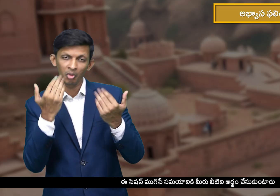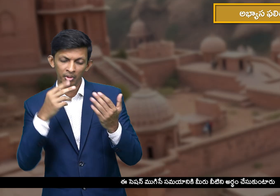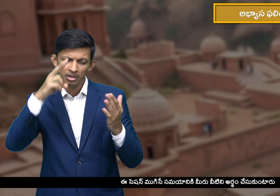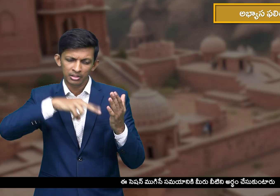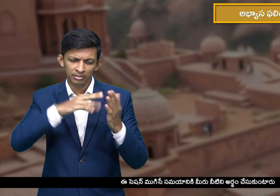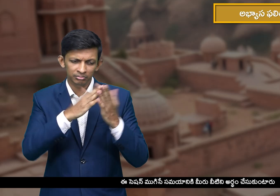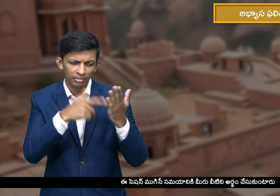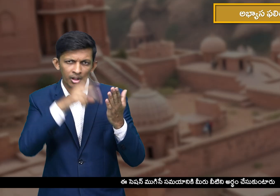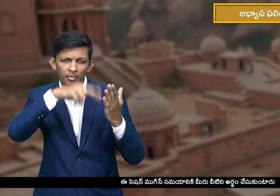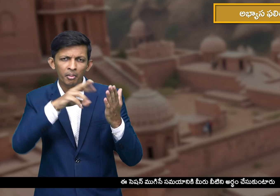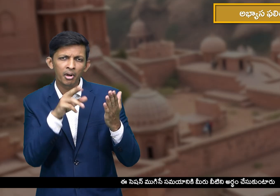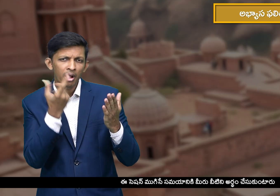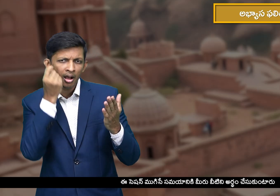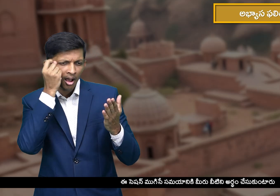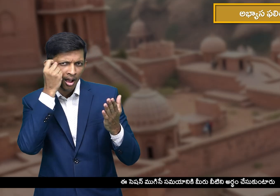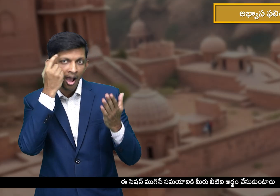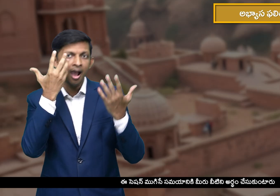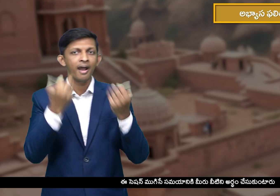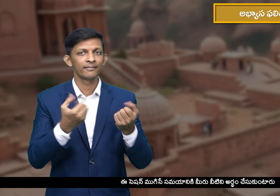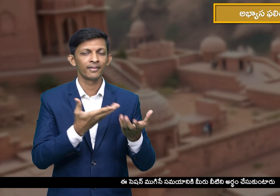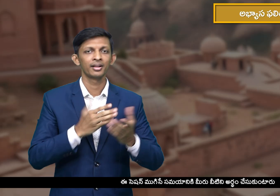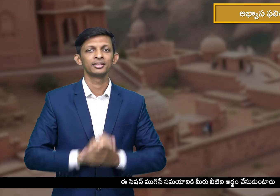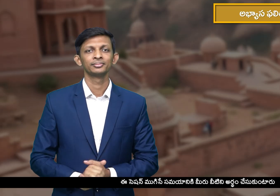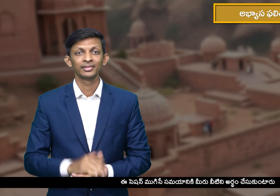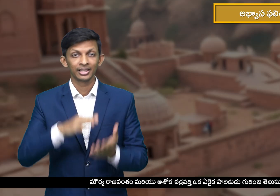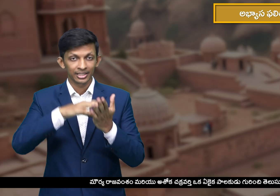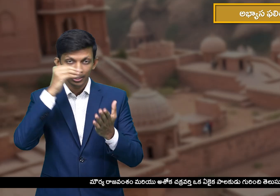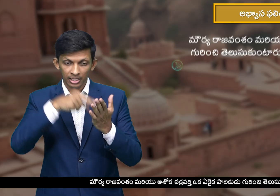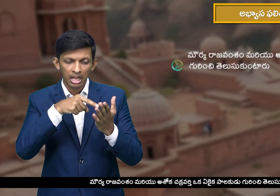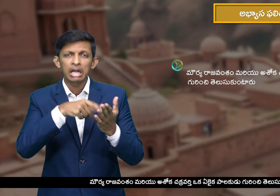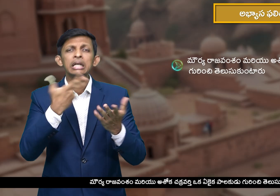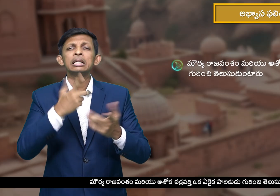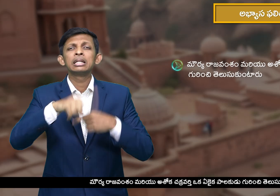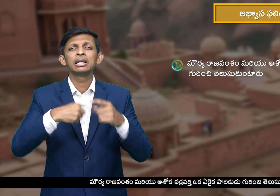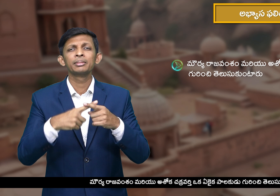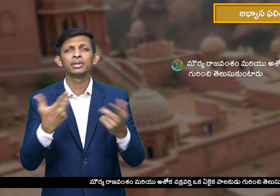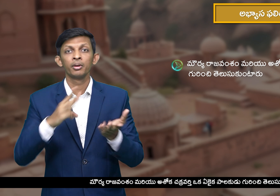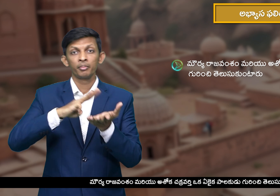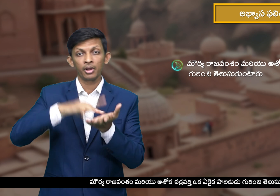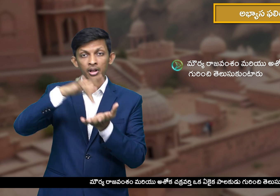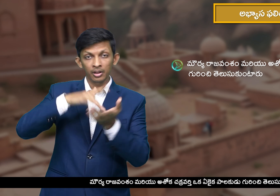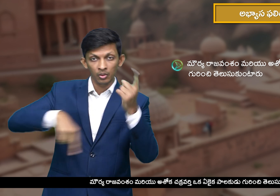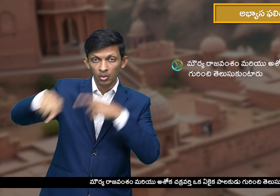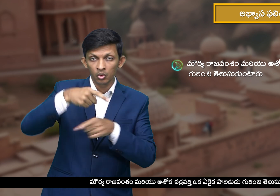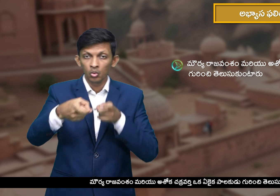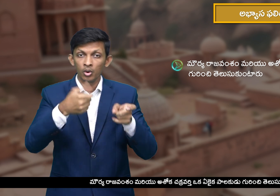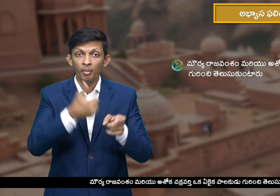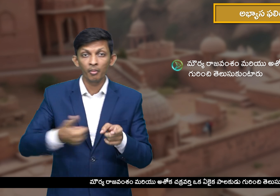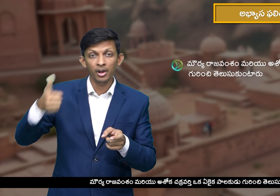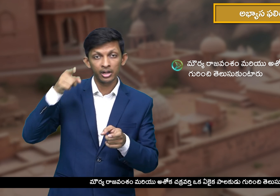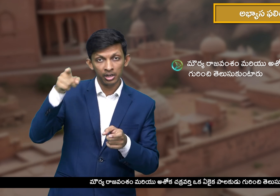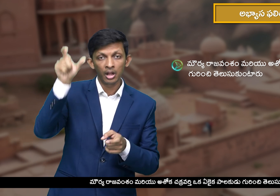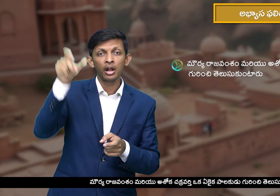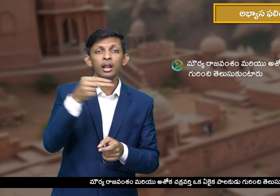ఈ సెషన్ ముగిసే సమయానికి మీరు వీటిని అర్థం చేసుకుంటారు. మౌర్య రాజవంశం మరియు అశోక చక్రవర్తి